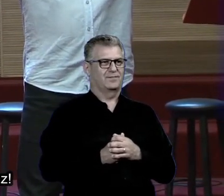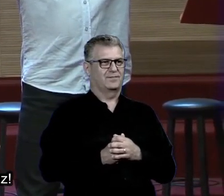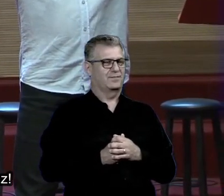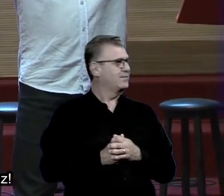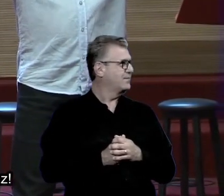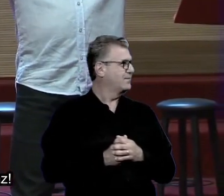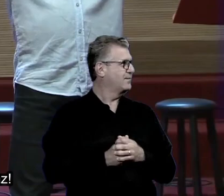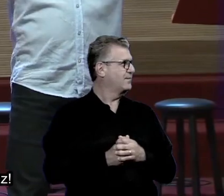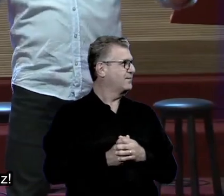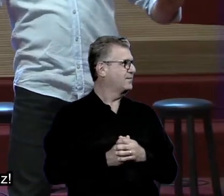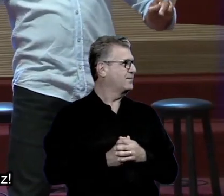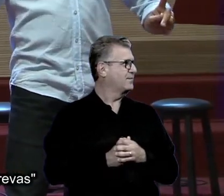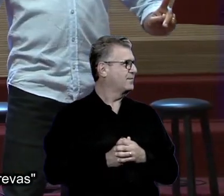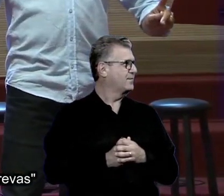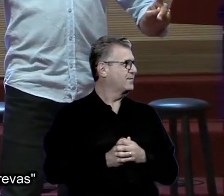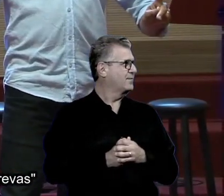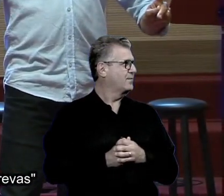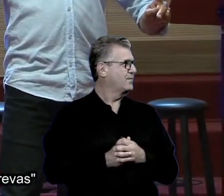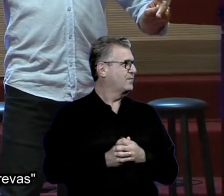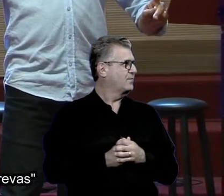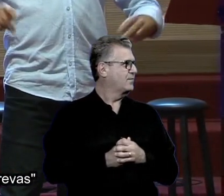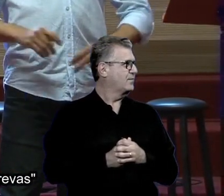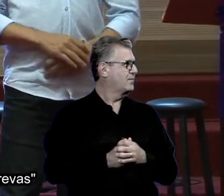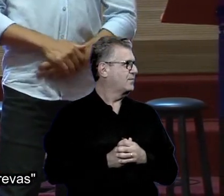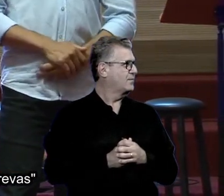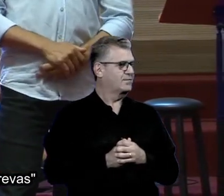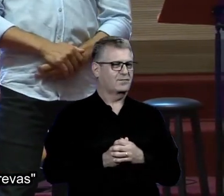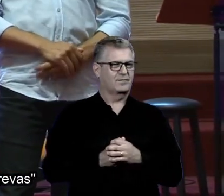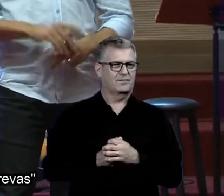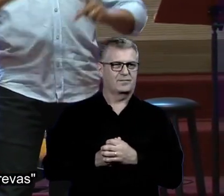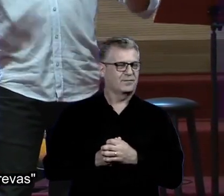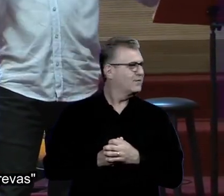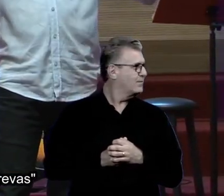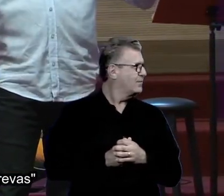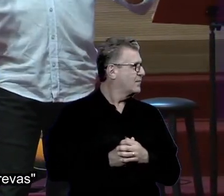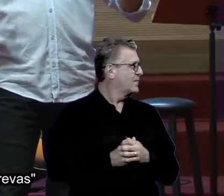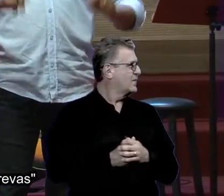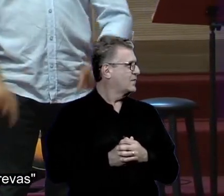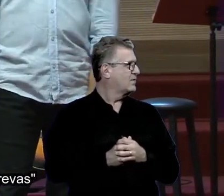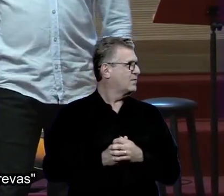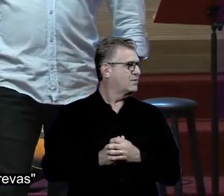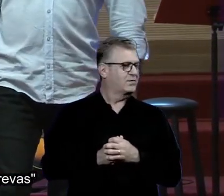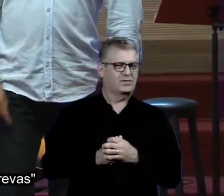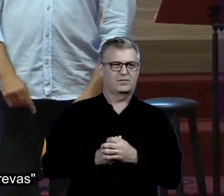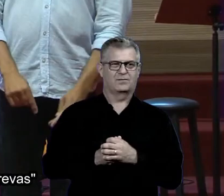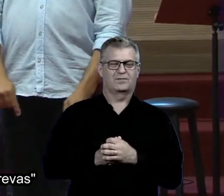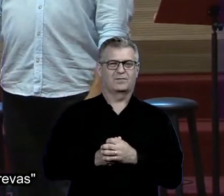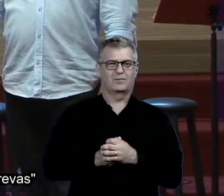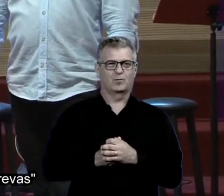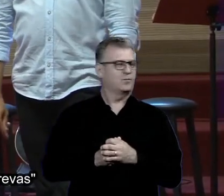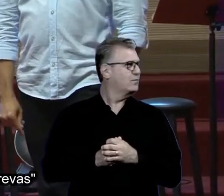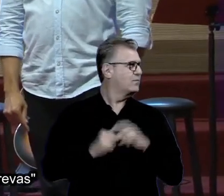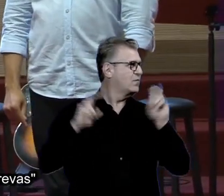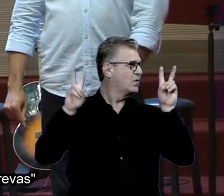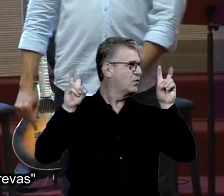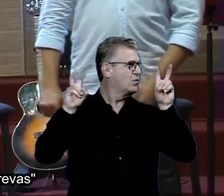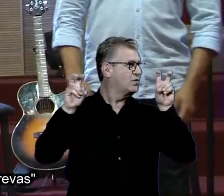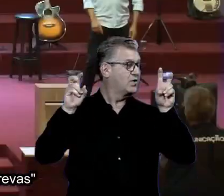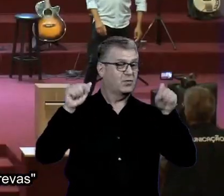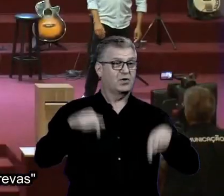Paz O tema de hoje, isso é impossível O tema de hoje, autoridade para vencer as